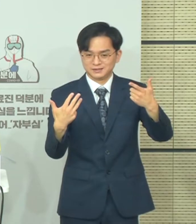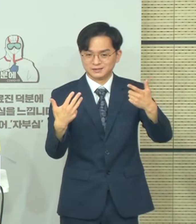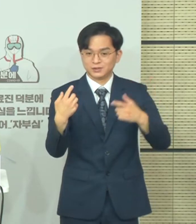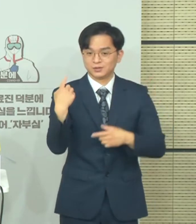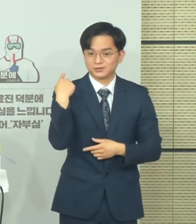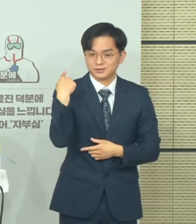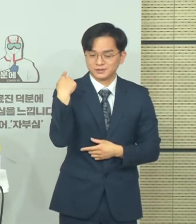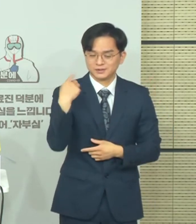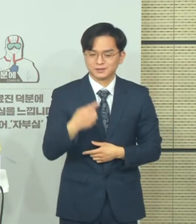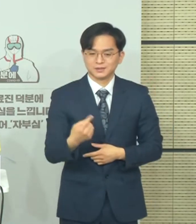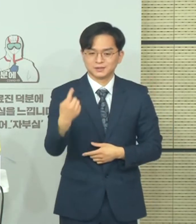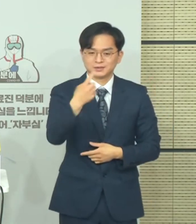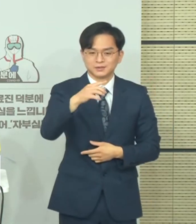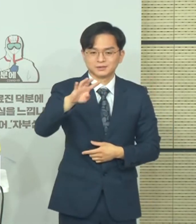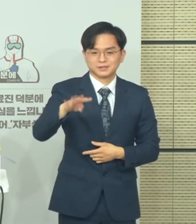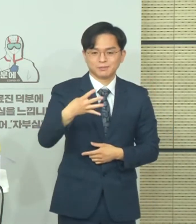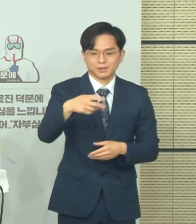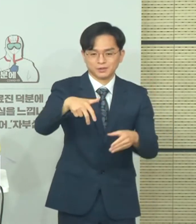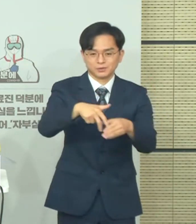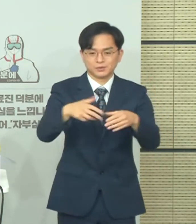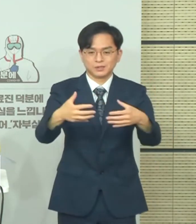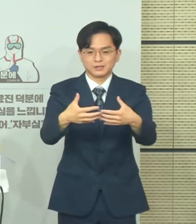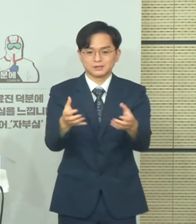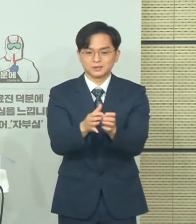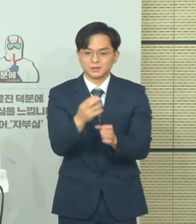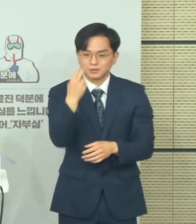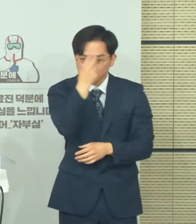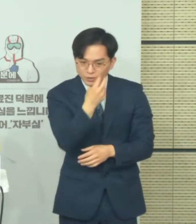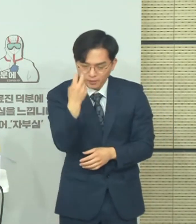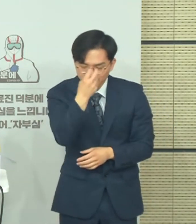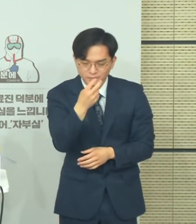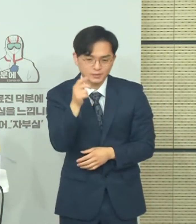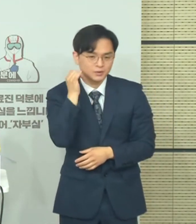현장 점검 가 전화 모니터링 을 실시하였습니다